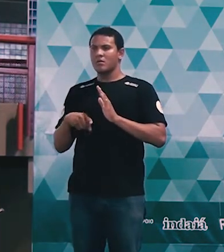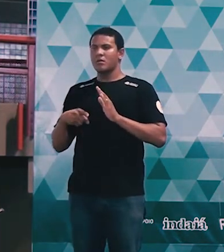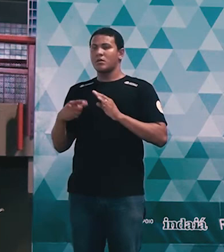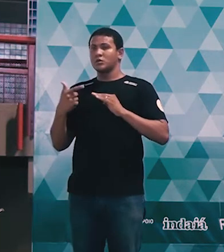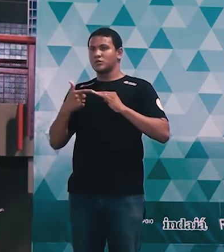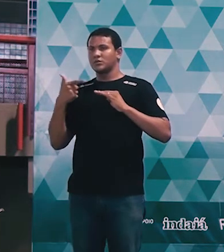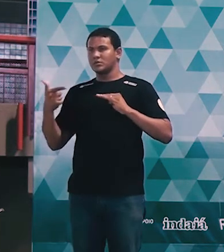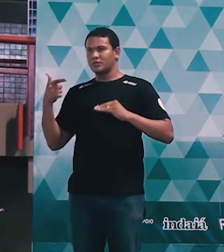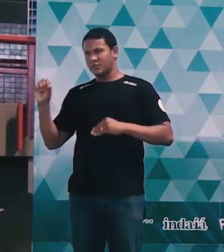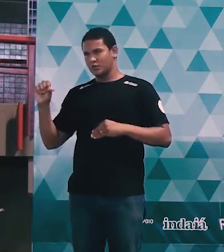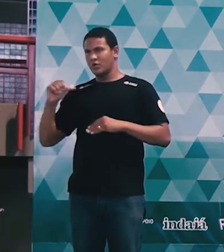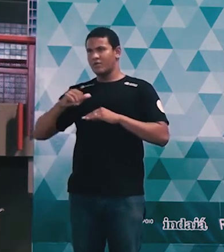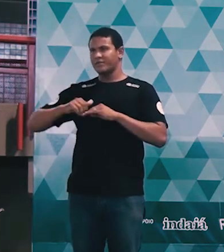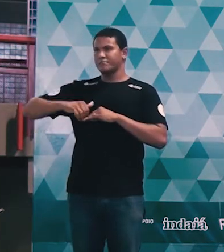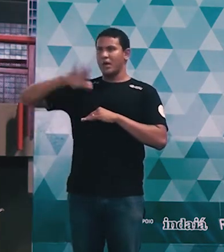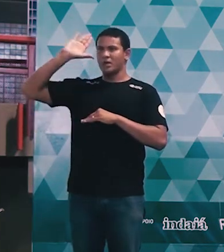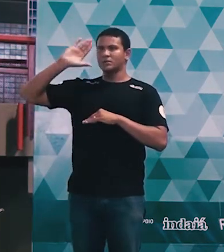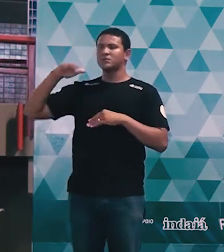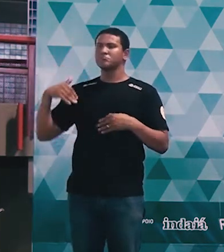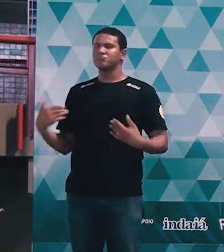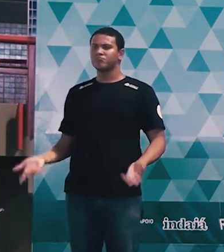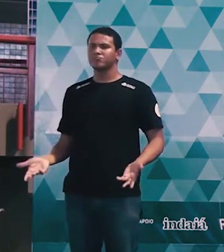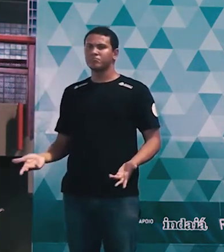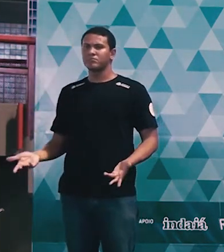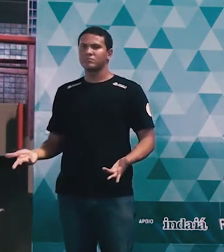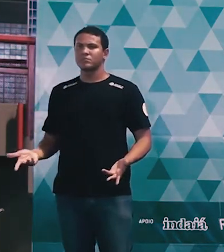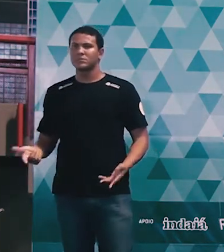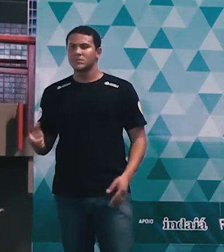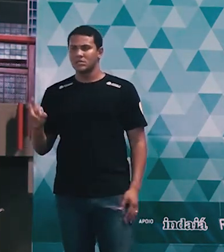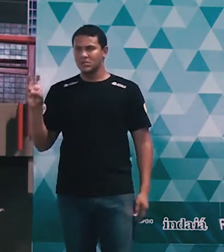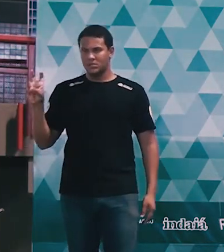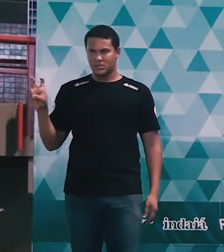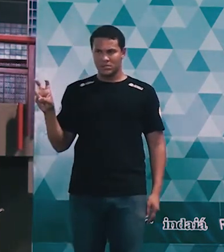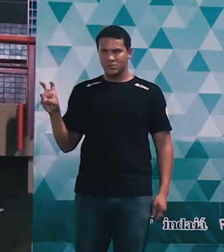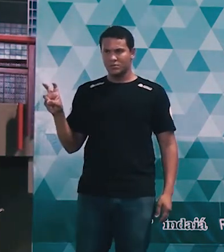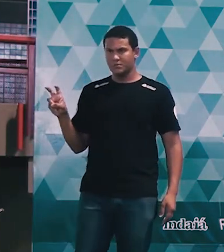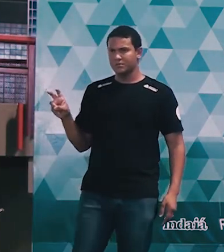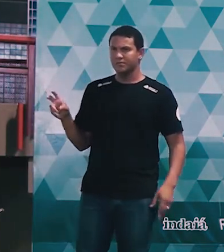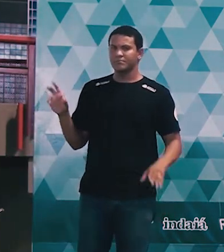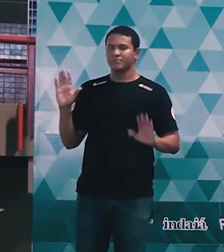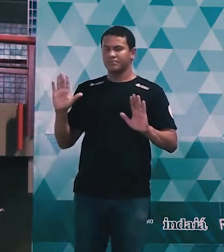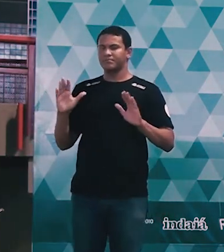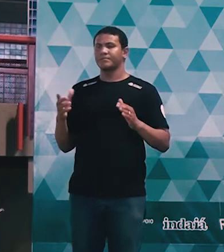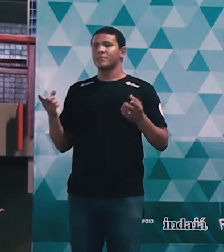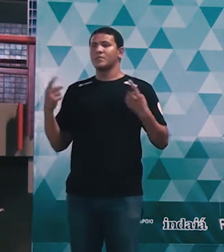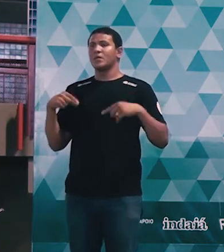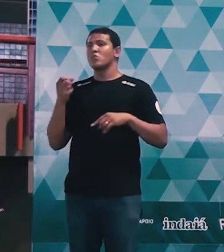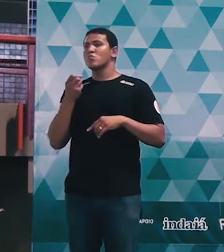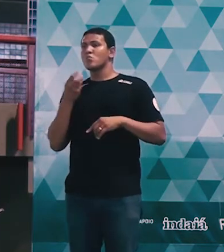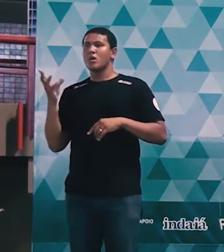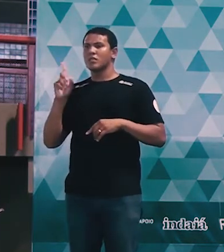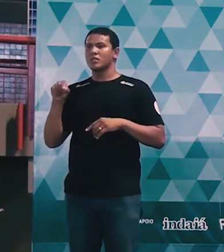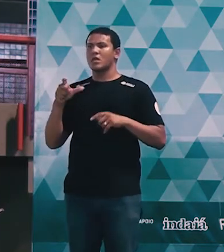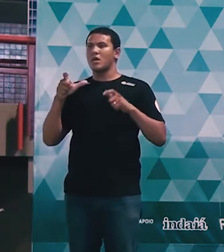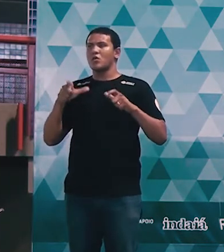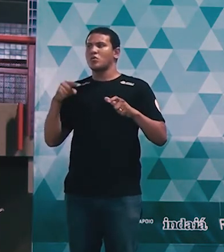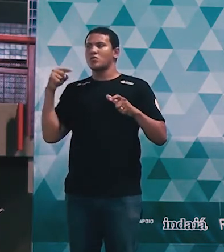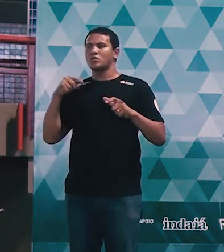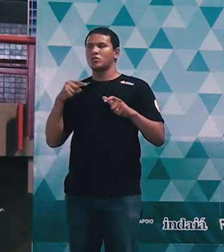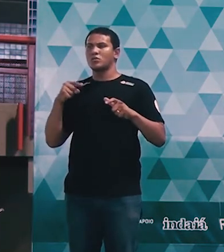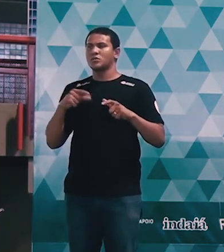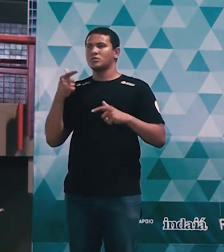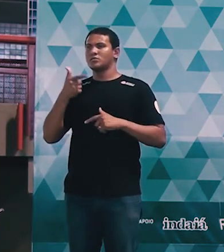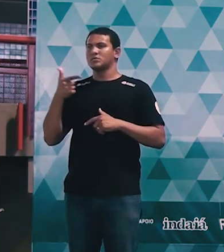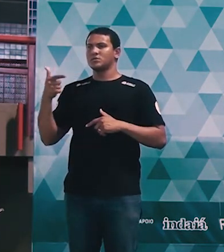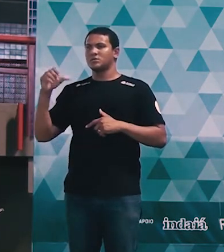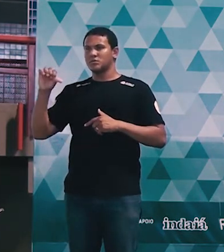a quantidade de casos acima da média? 5. E quantas dessas regiões têm quantidade de casos igual